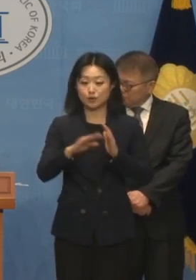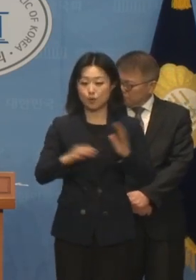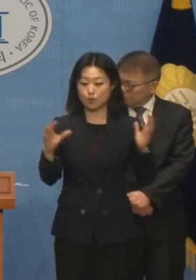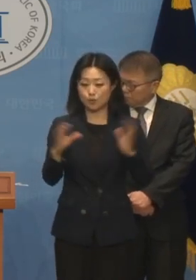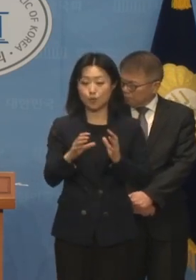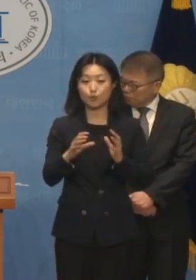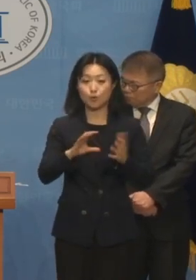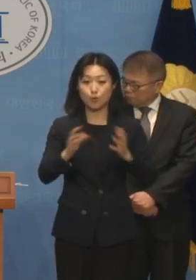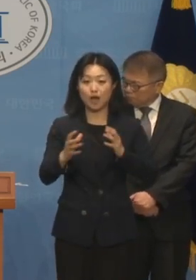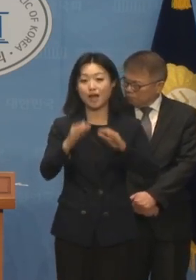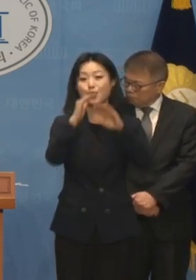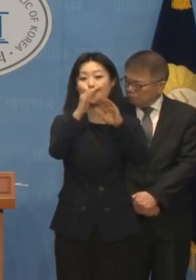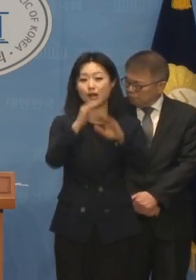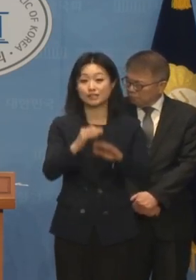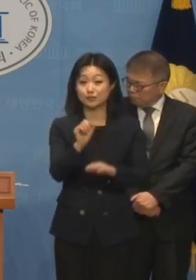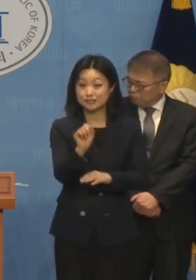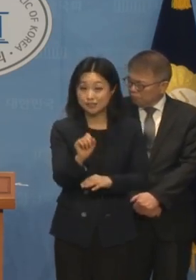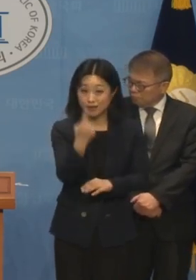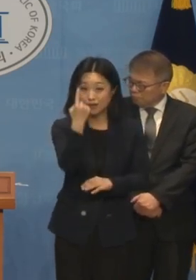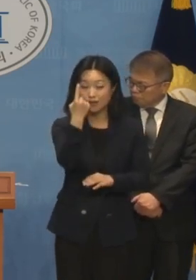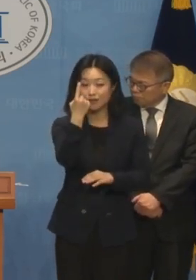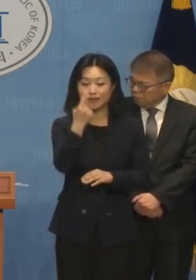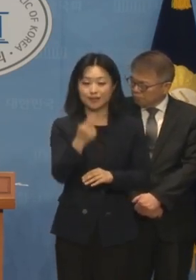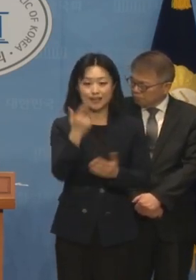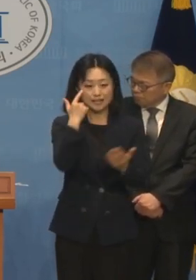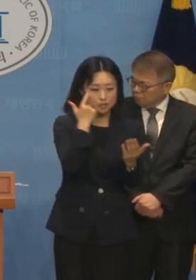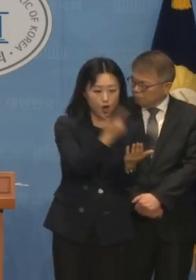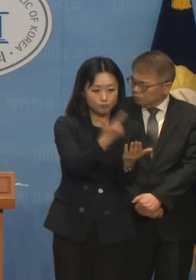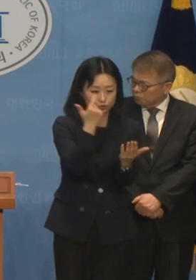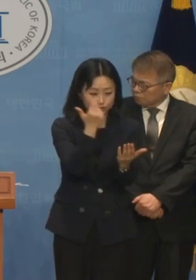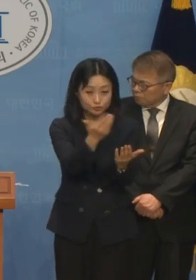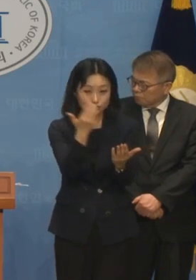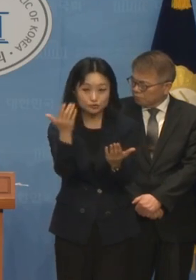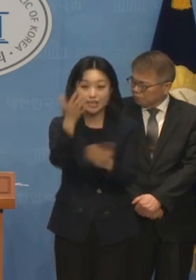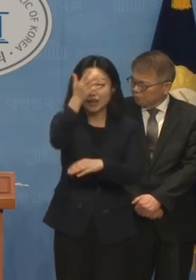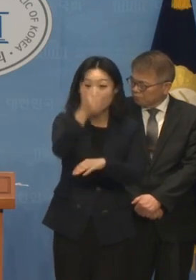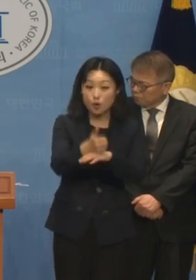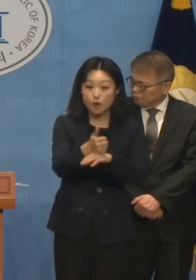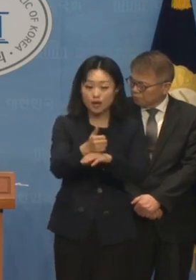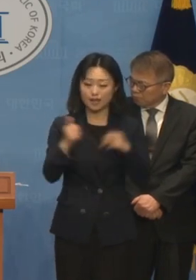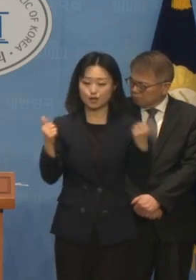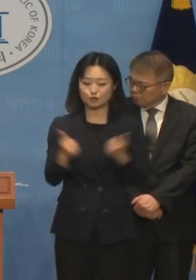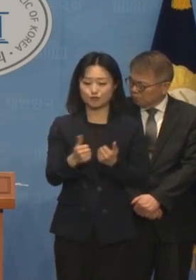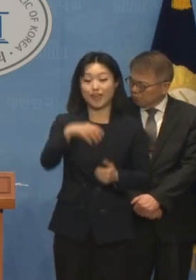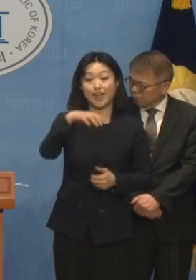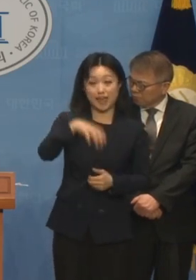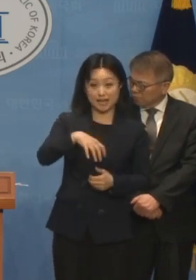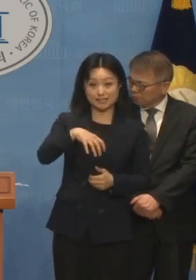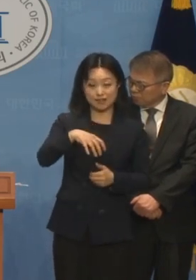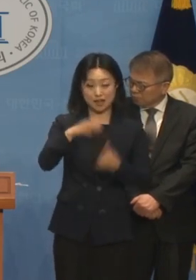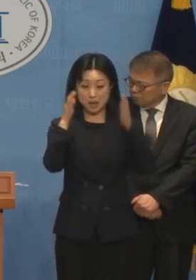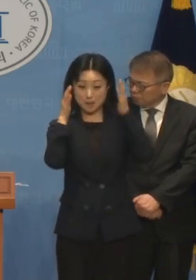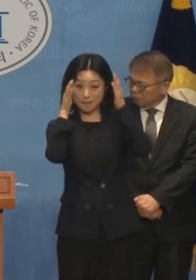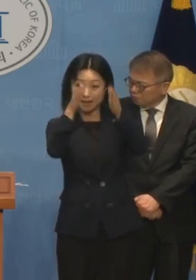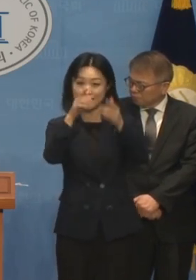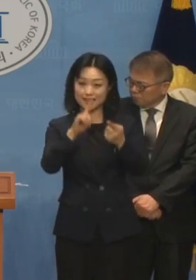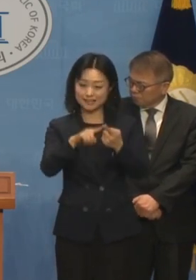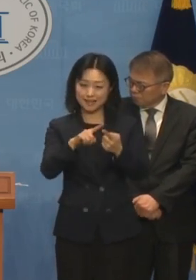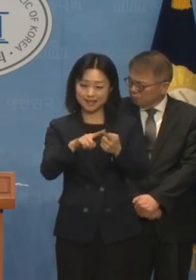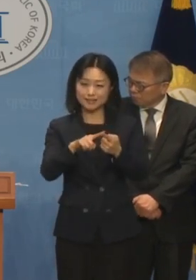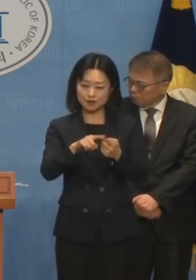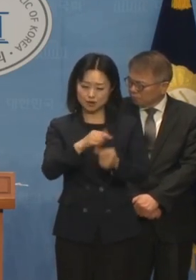공론화 과정을 통해 도출된 설문조사 결과는 국회에서 그 방향성을